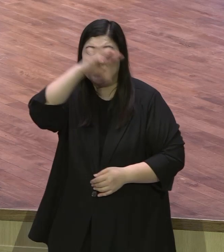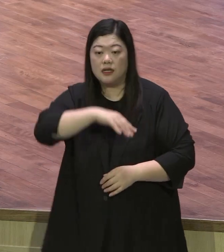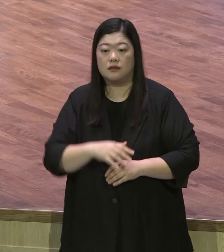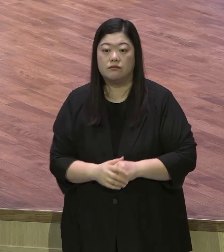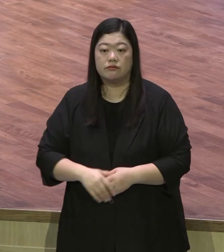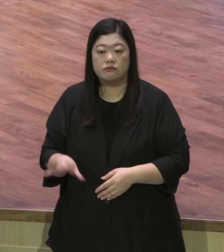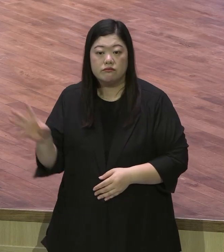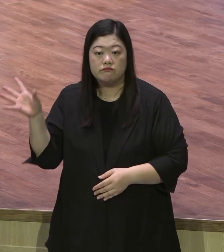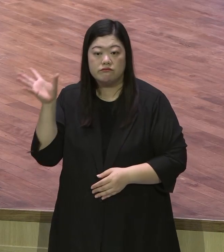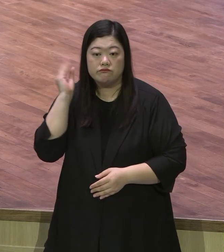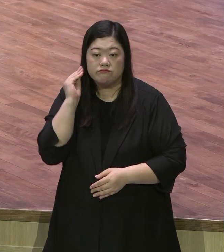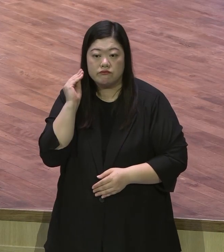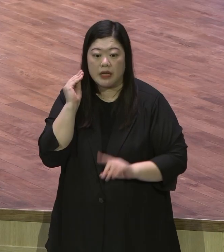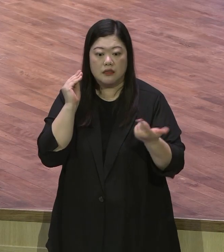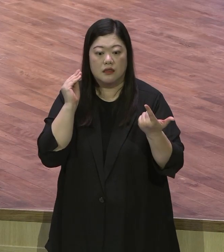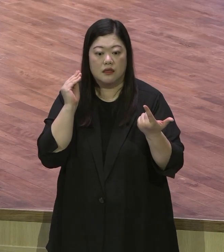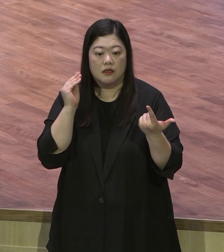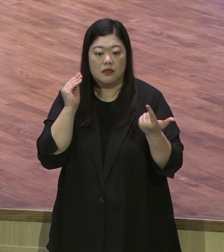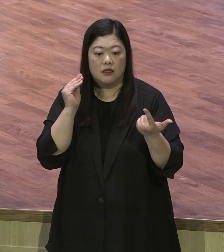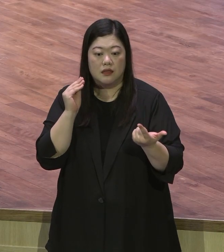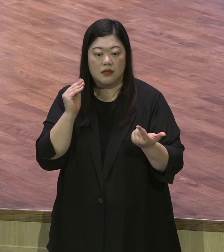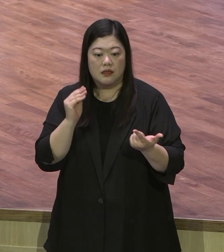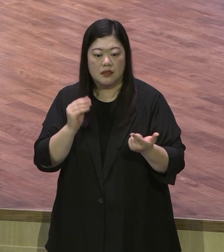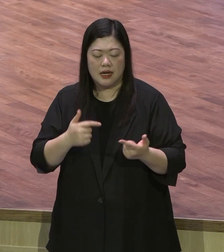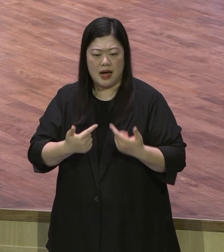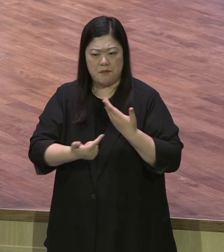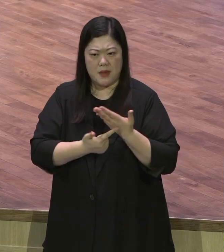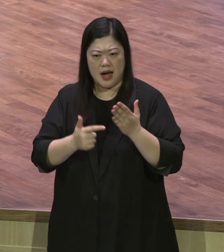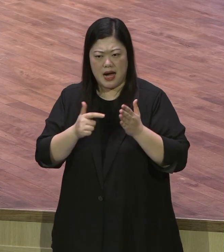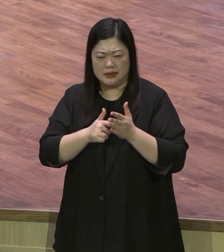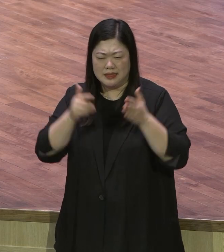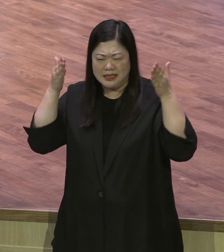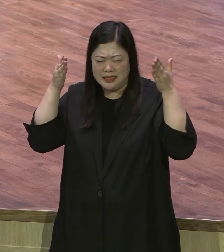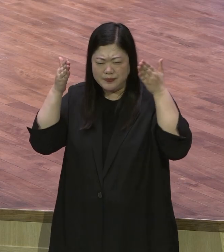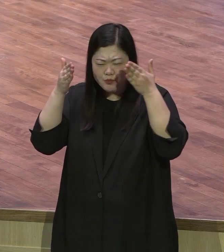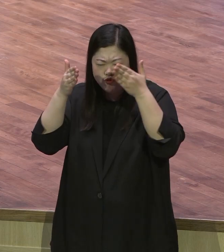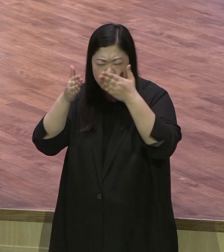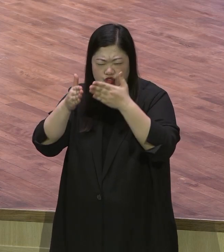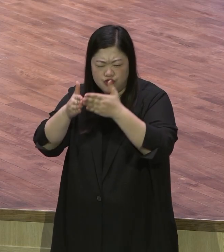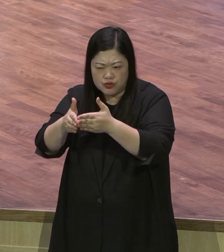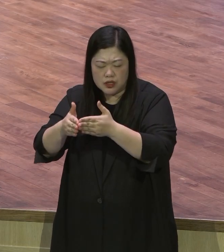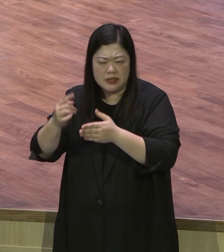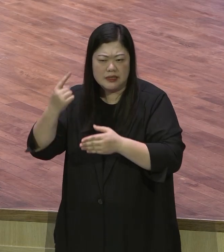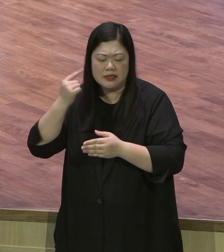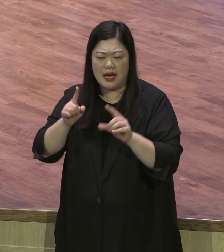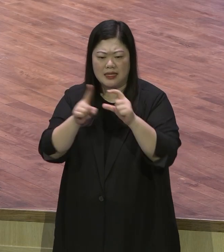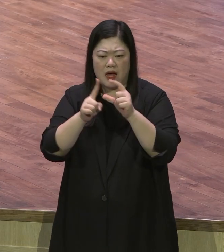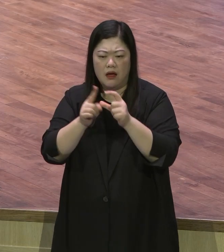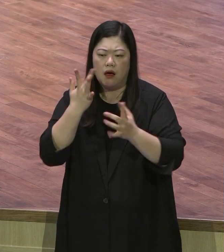아니에요. 마음을 한 곳에 모아서 한마디도 놓치지 않으려 하는 자세